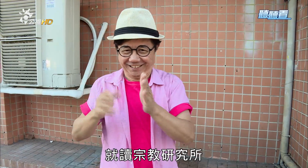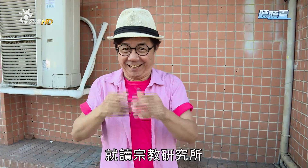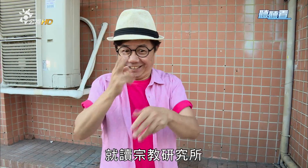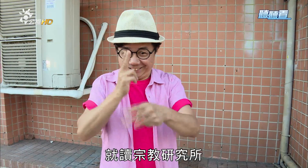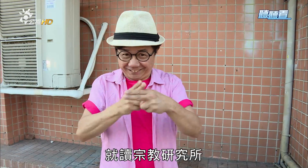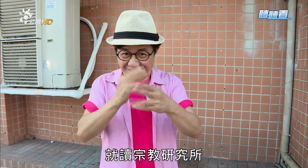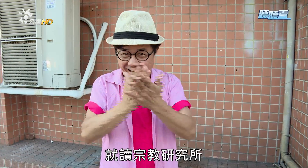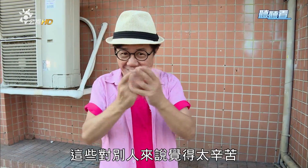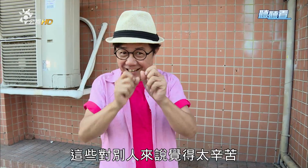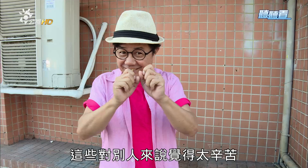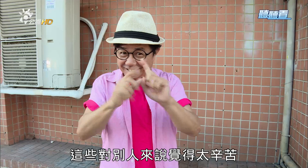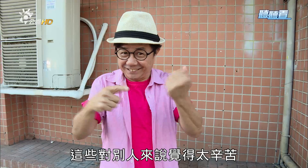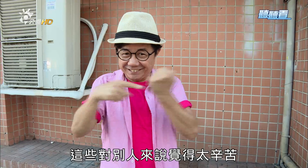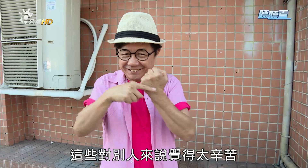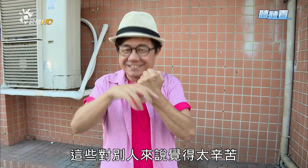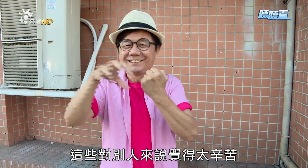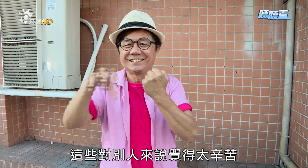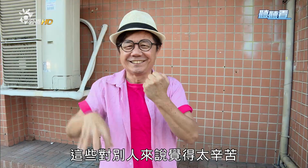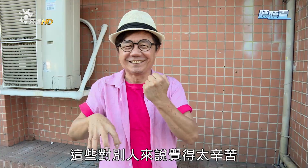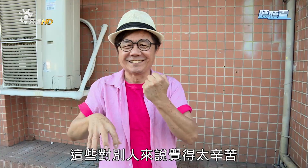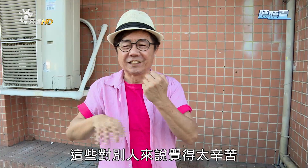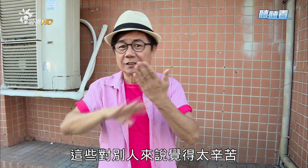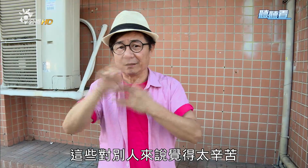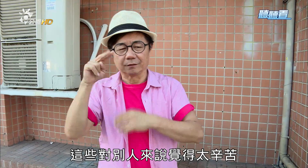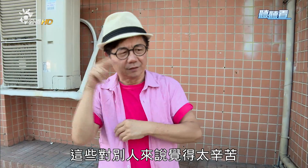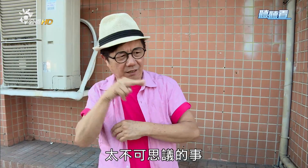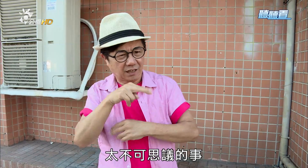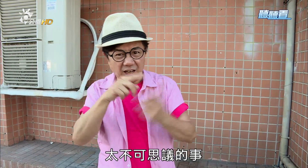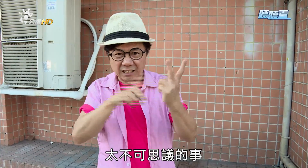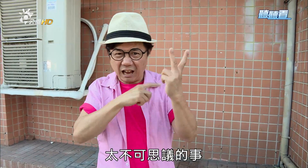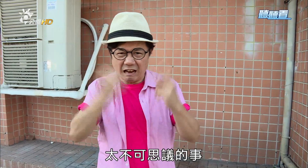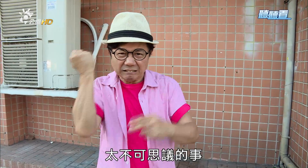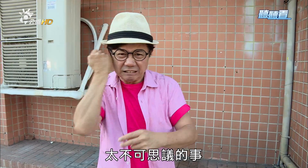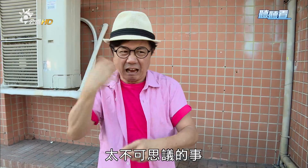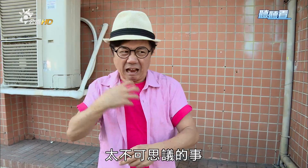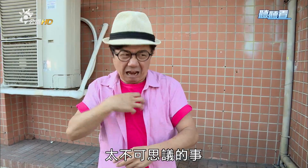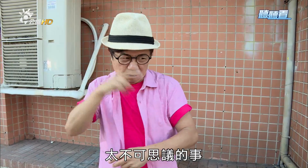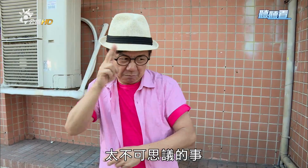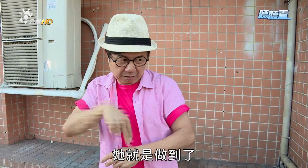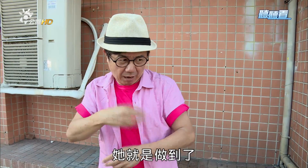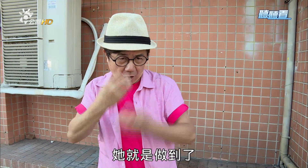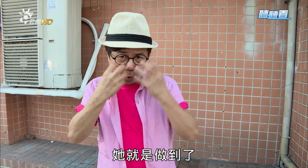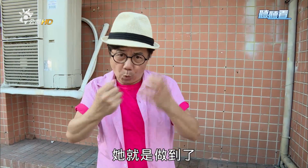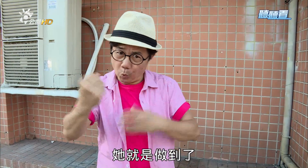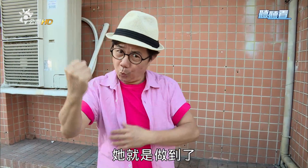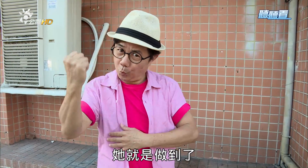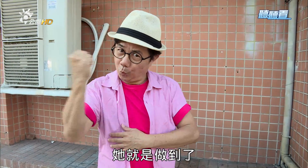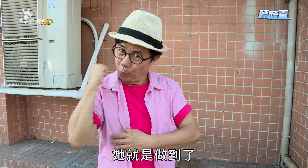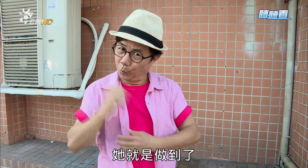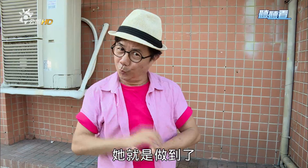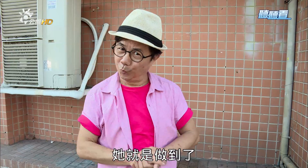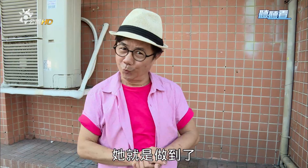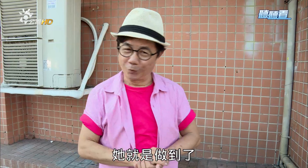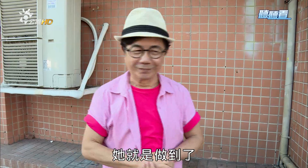所，这些对别人来说觉得太辛苦、太不可思议的事，他就是做到